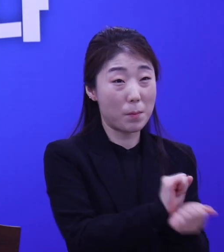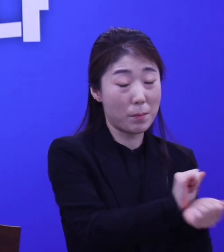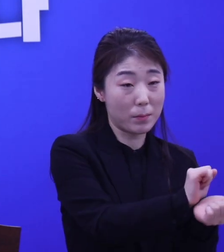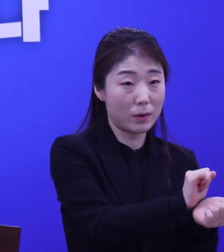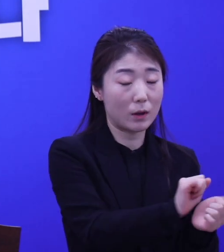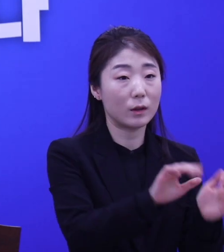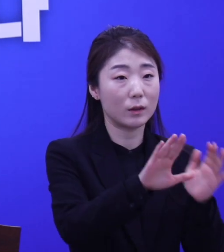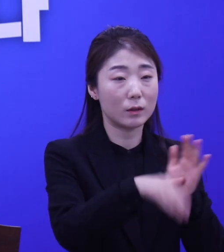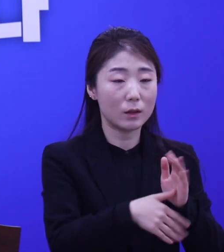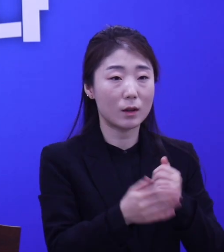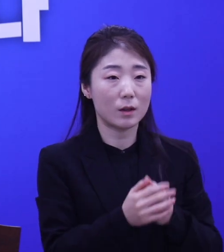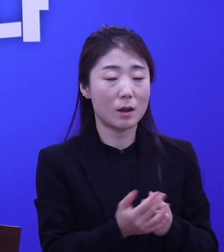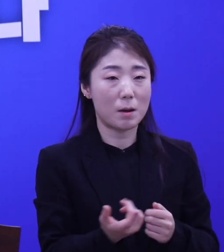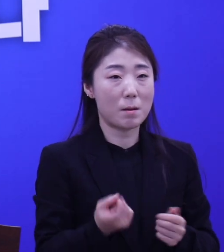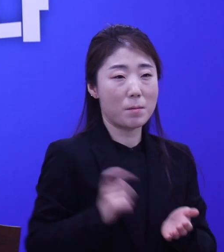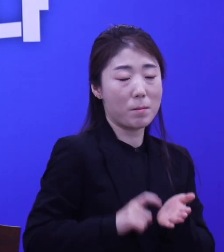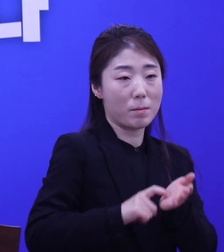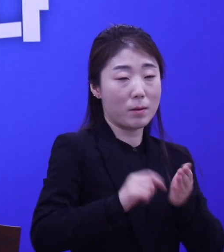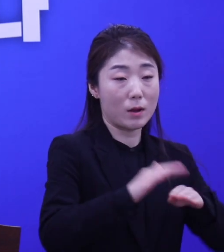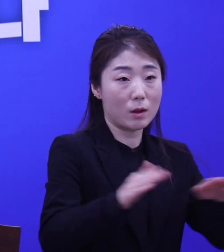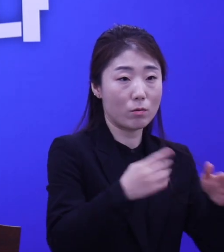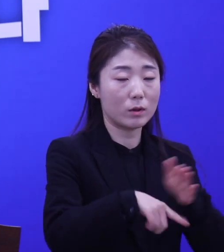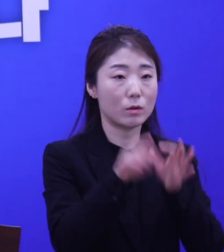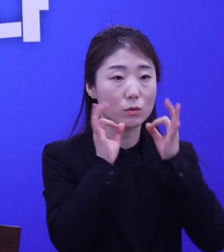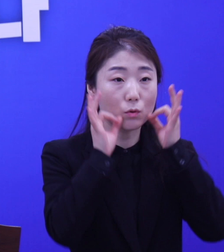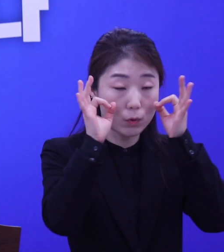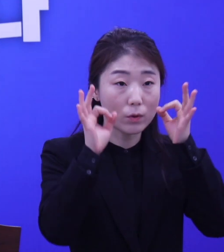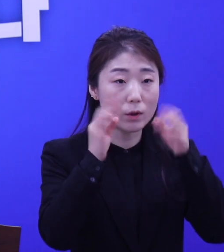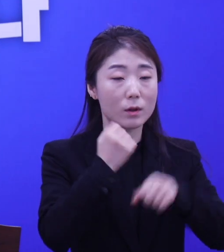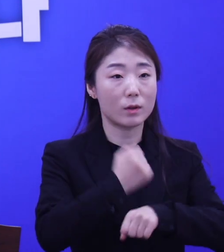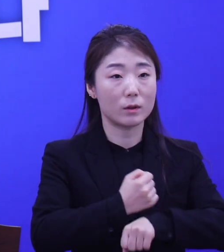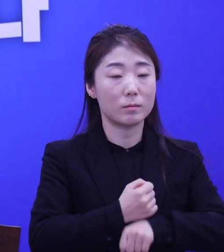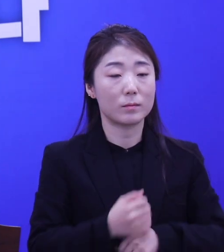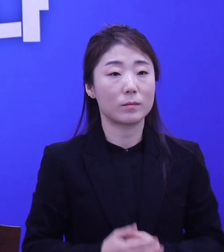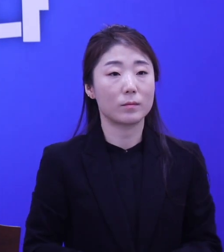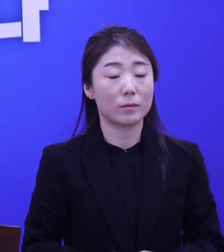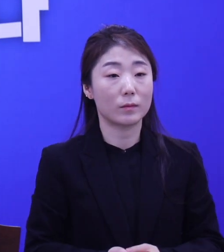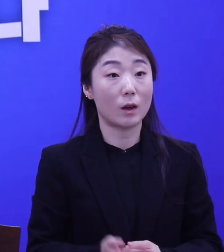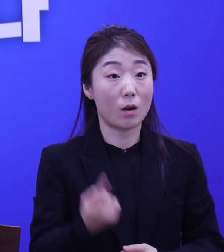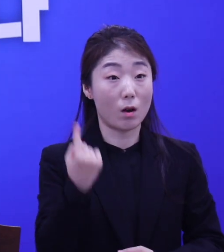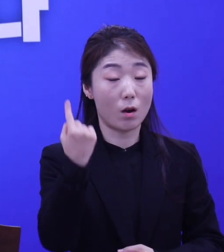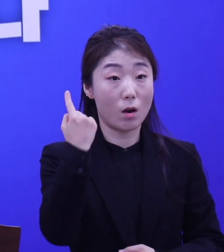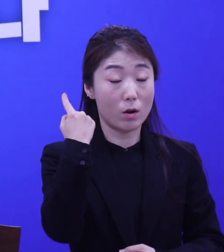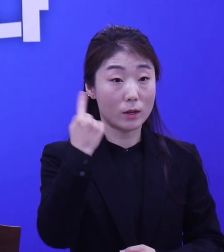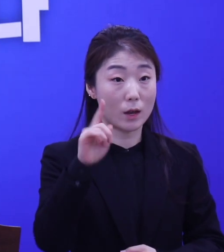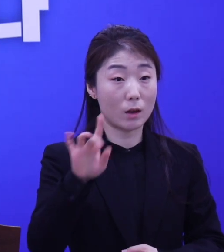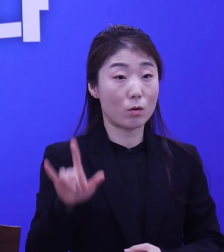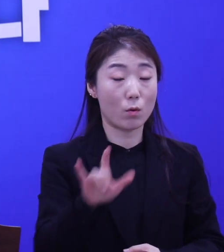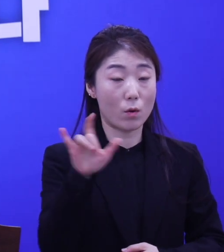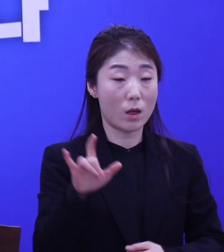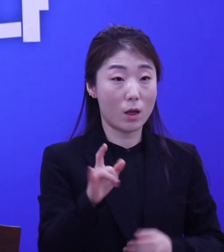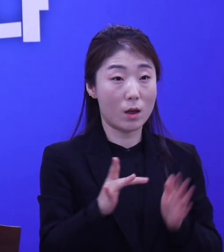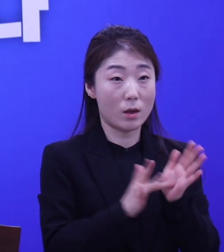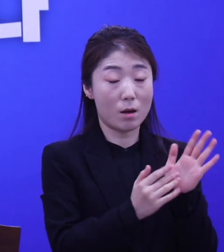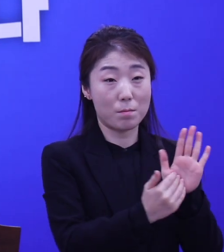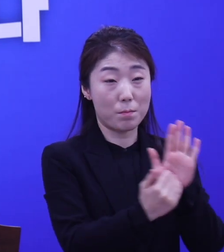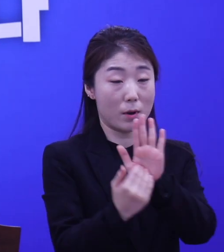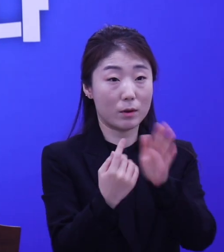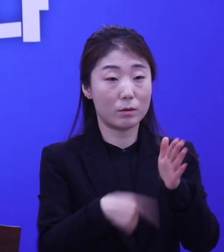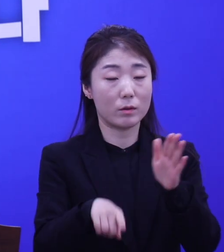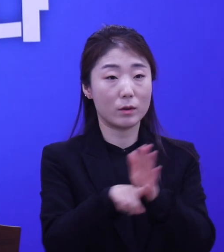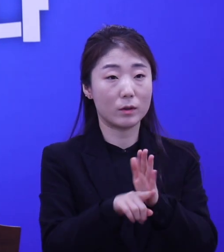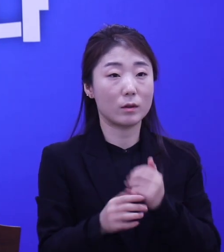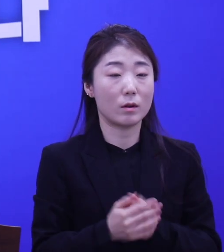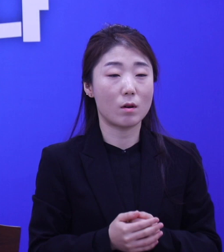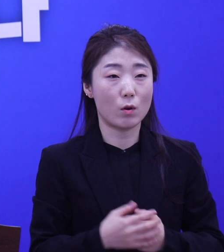대응에 총력을 기울이겠습니다. 어제 우리 도는 코로나19 방역과 관련해 마지막 관문의 위험